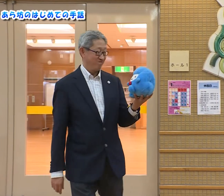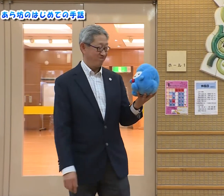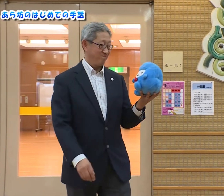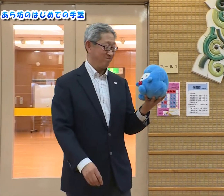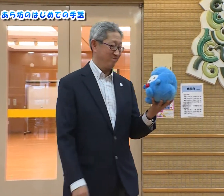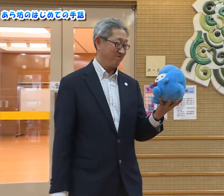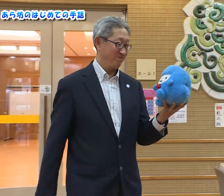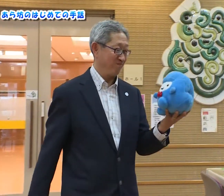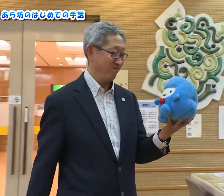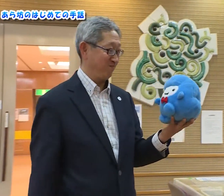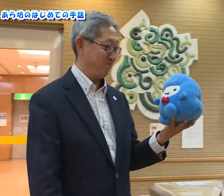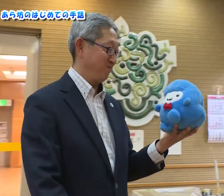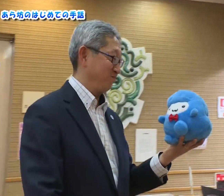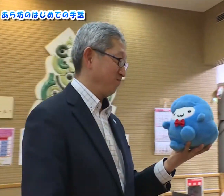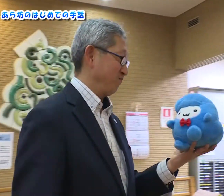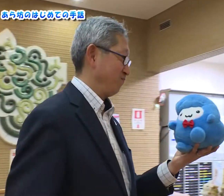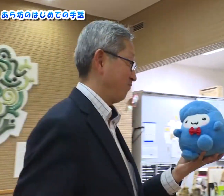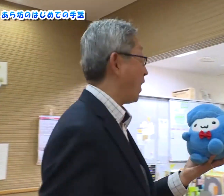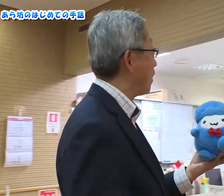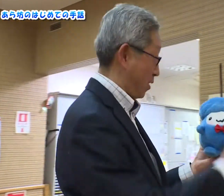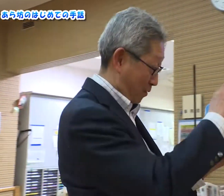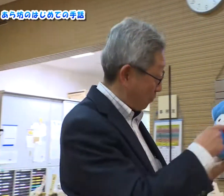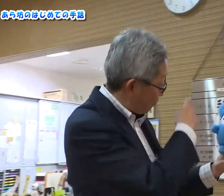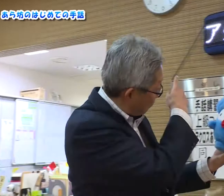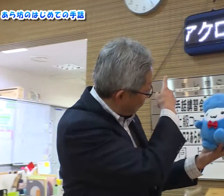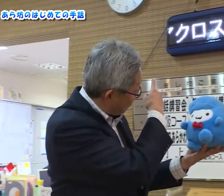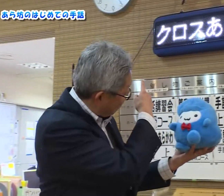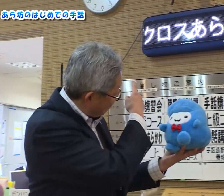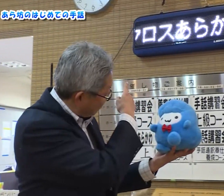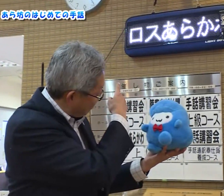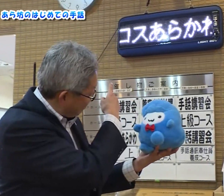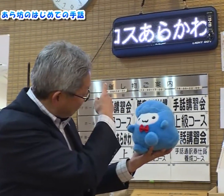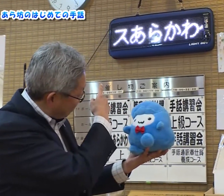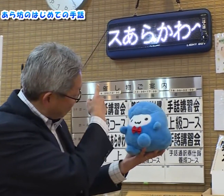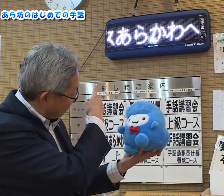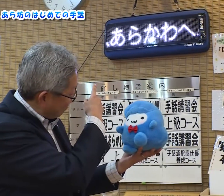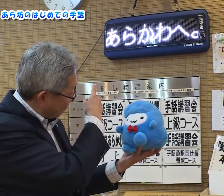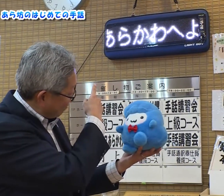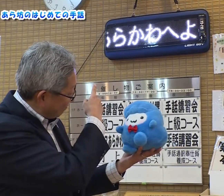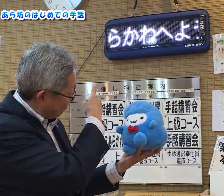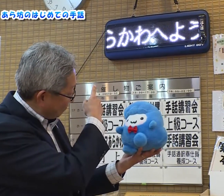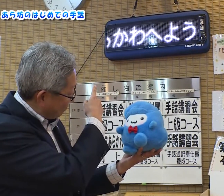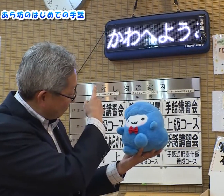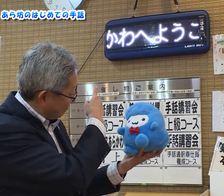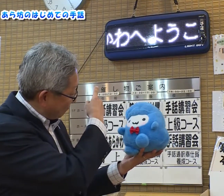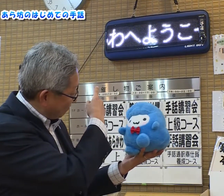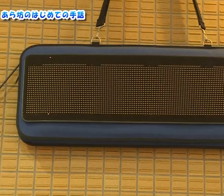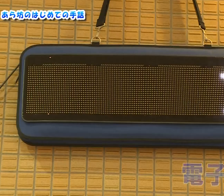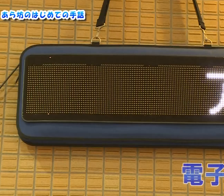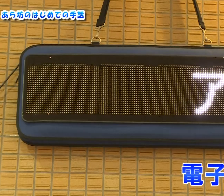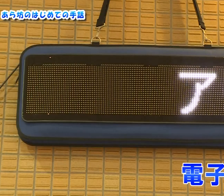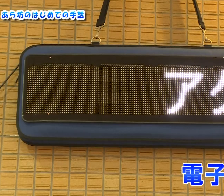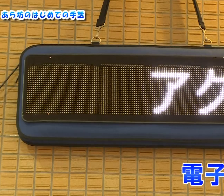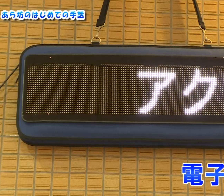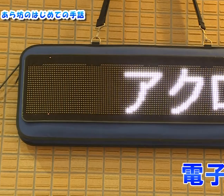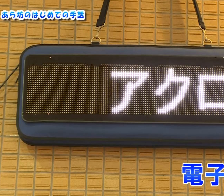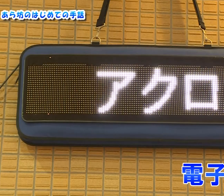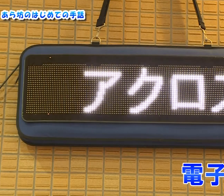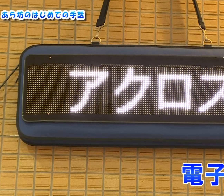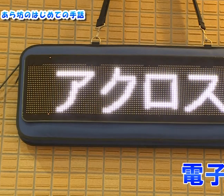ということで、会長が施設を案内してくれることに。まず電子掲示板、イベントの案内や